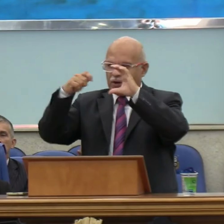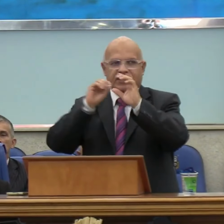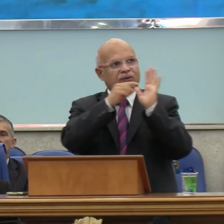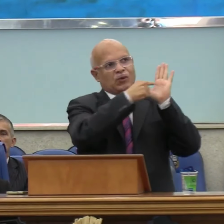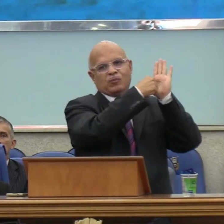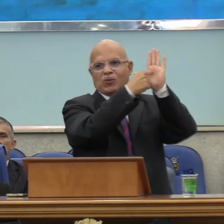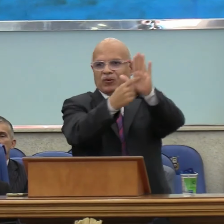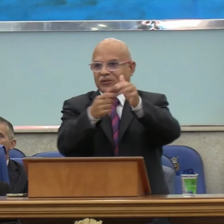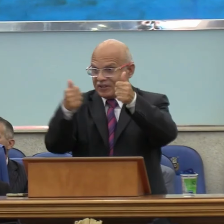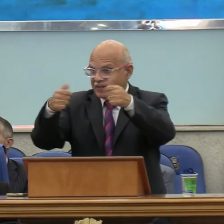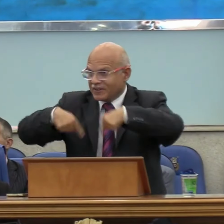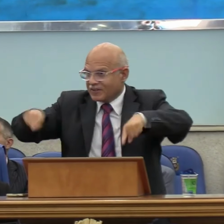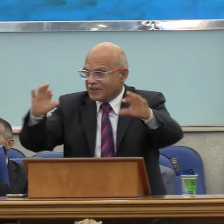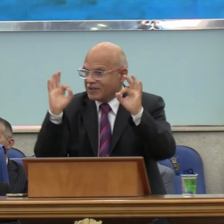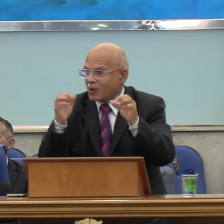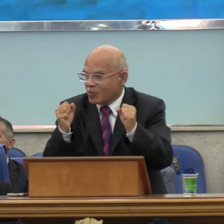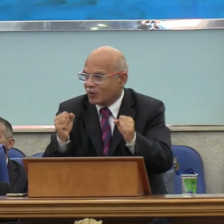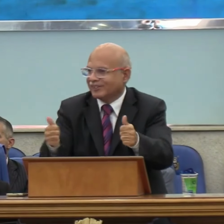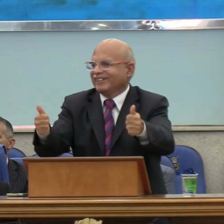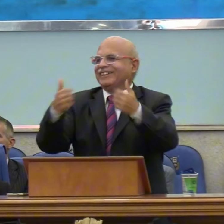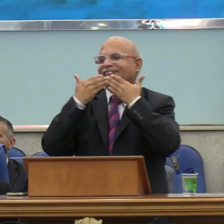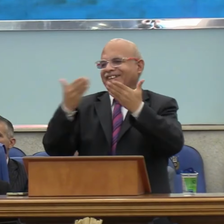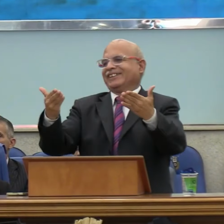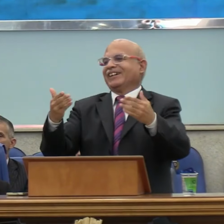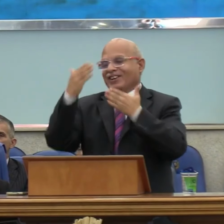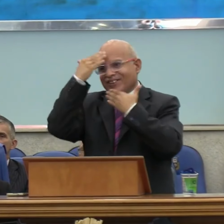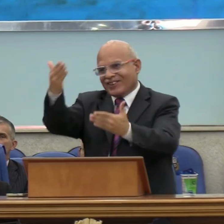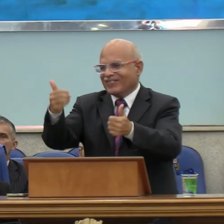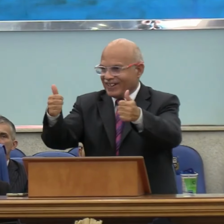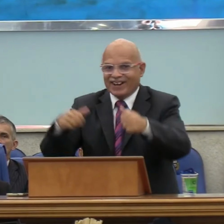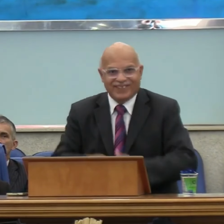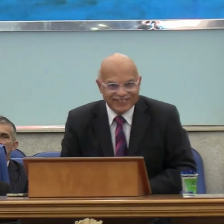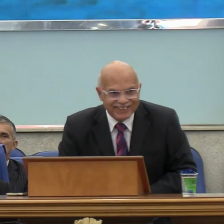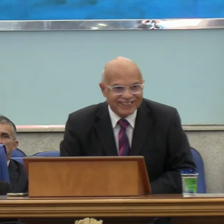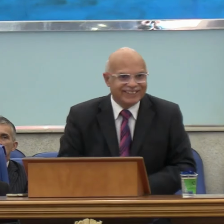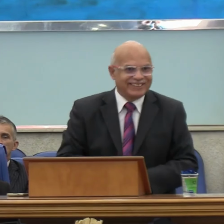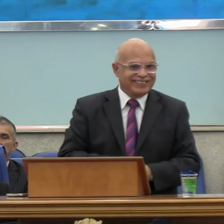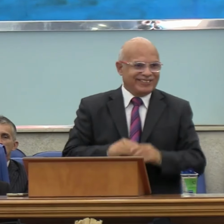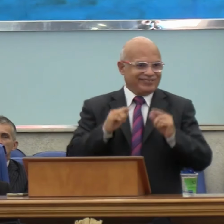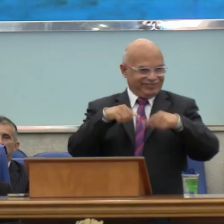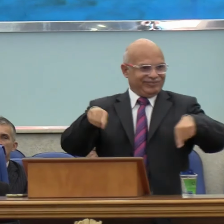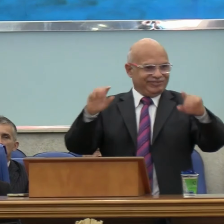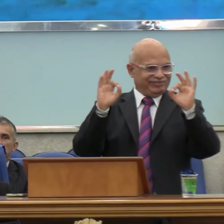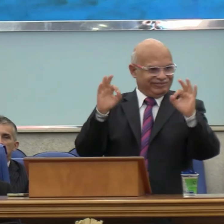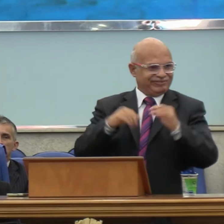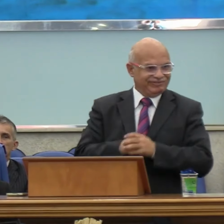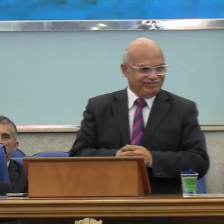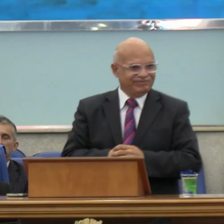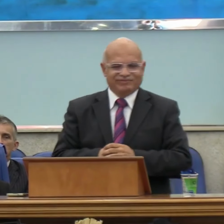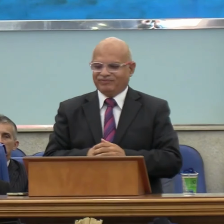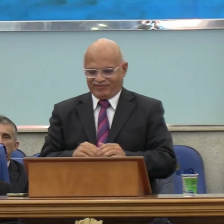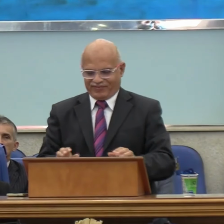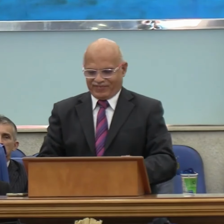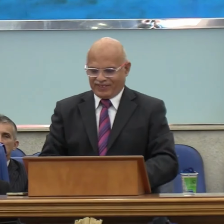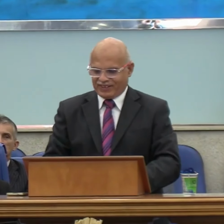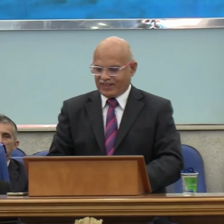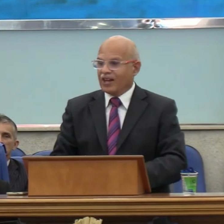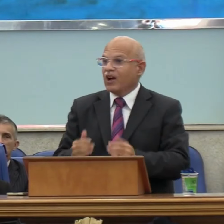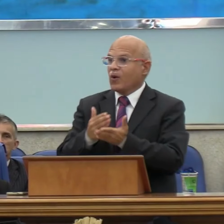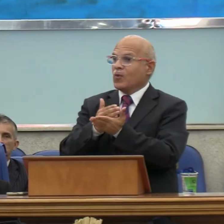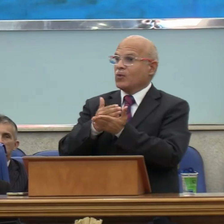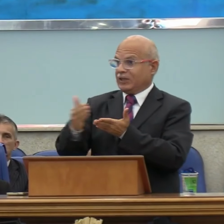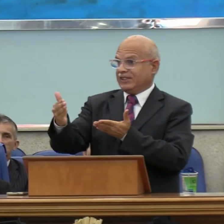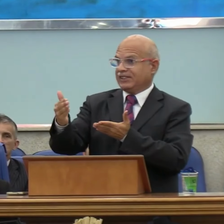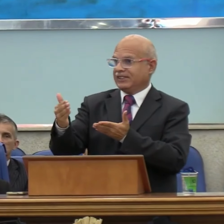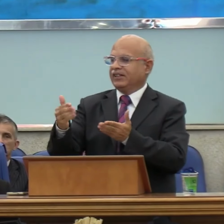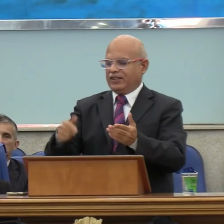nós oramos, abençoamos e quero estar mostrando algo para vocês sobre isso. Amém?